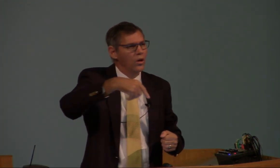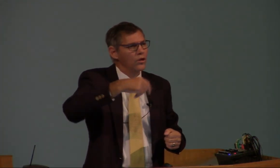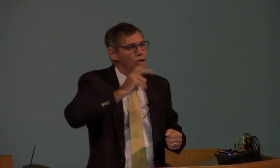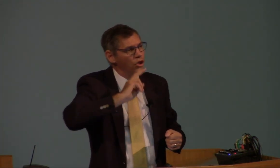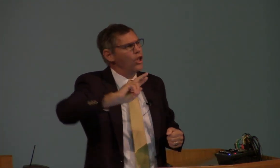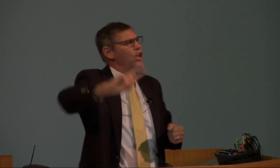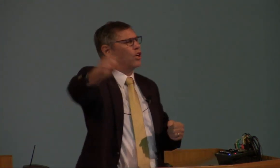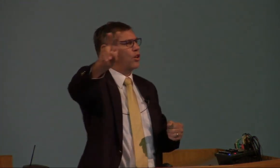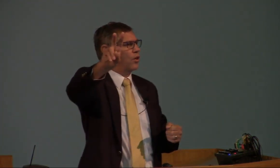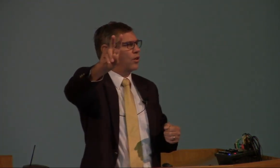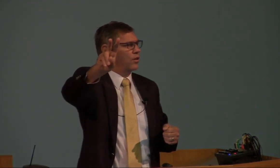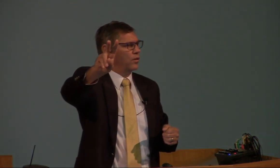stuur